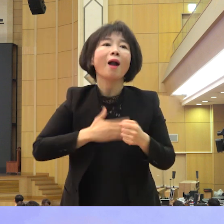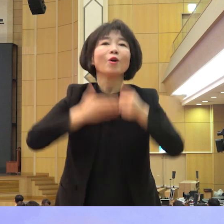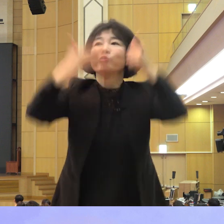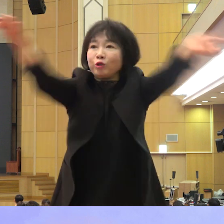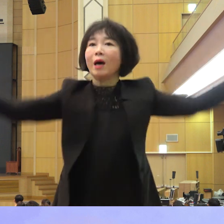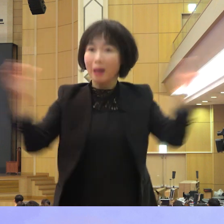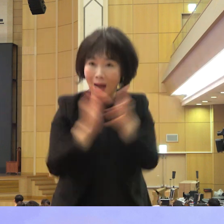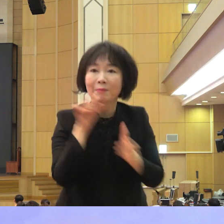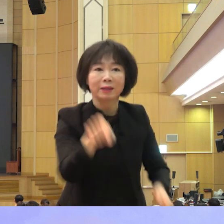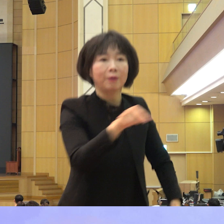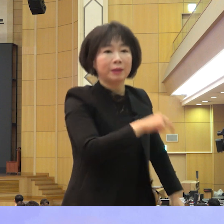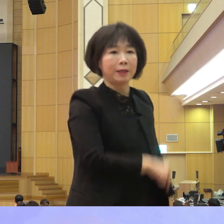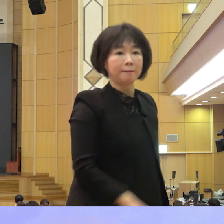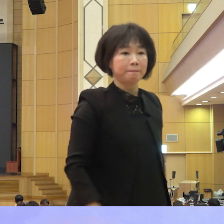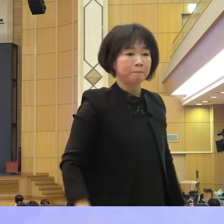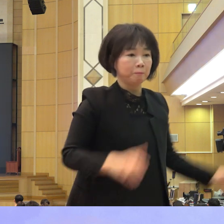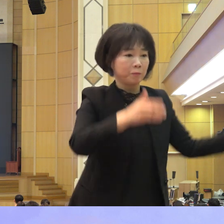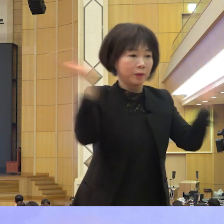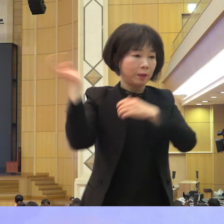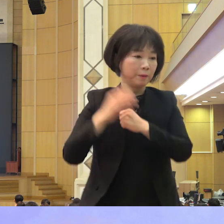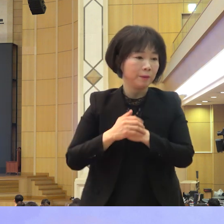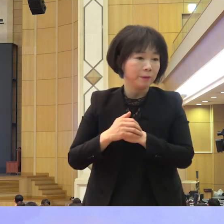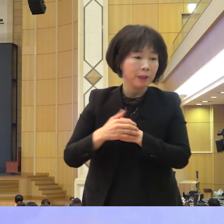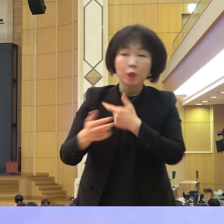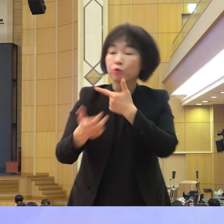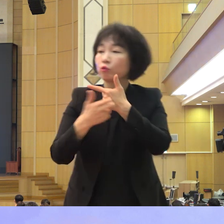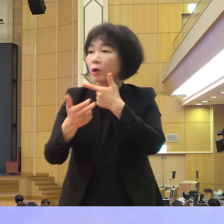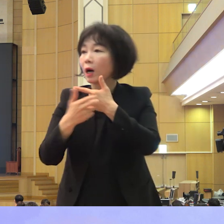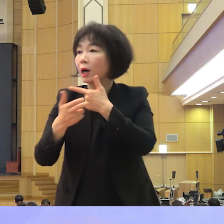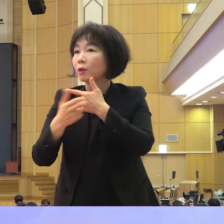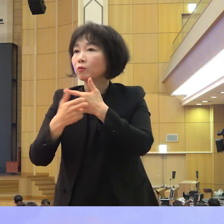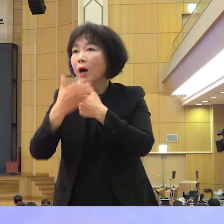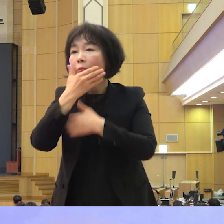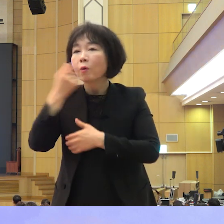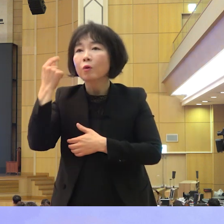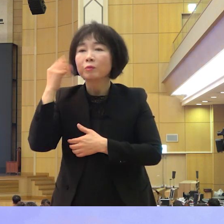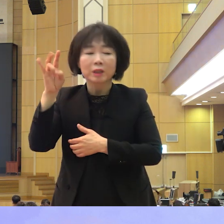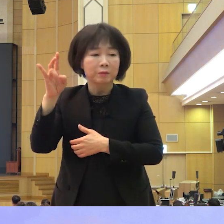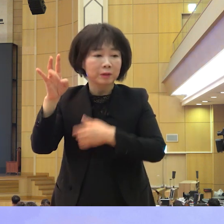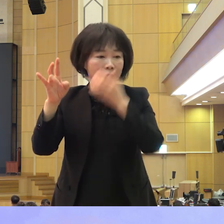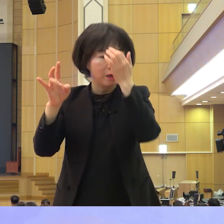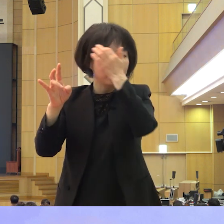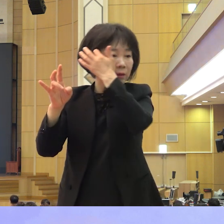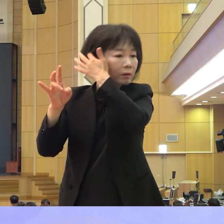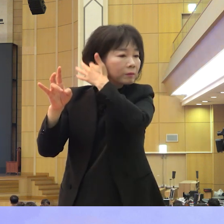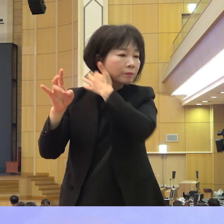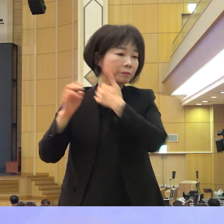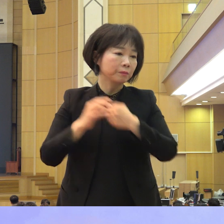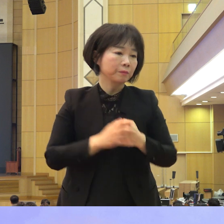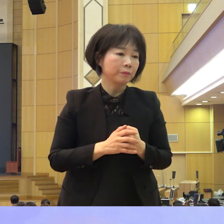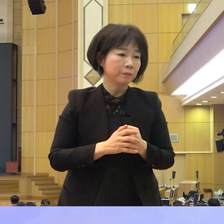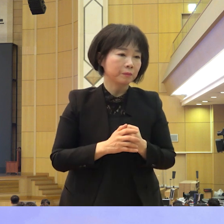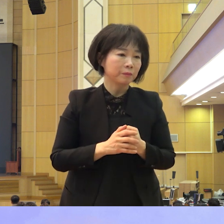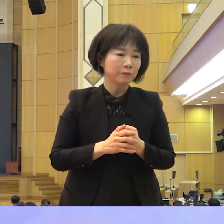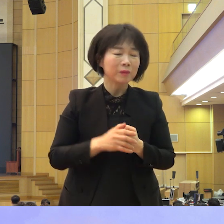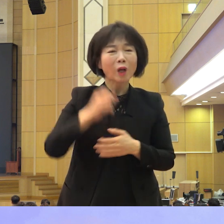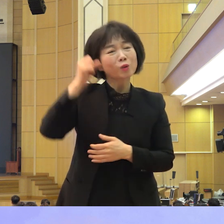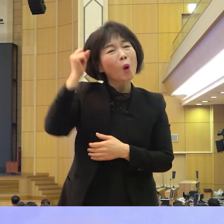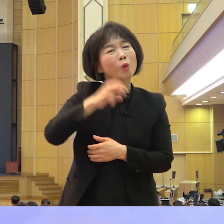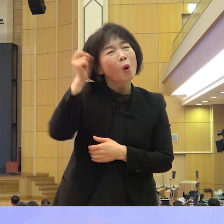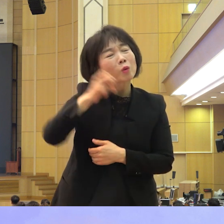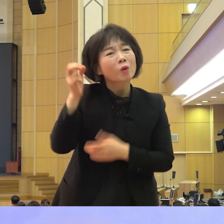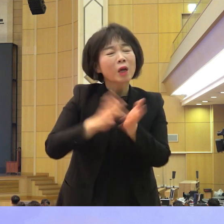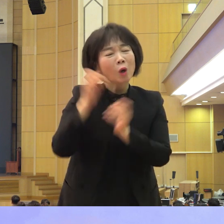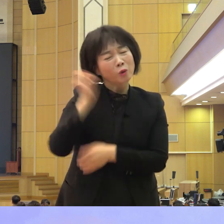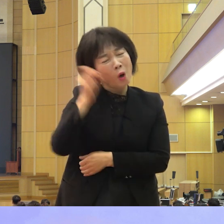44절부터 47절까지 보겠습니다. 누가복음 24장 44절부터 또 이르시되 주님이 다시 또